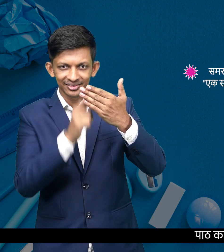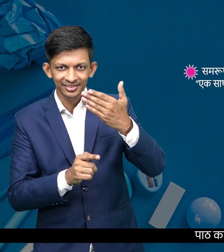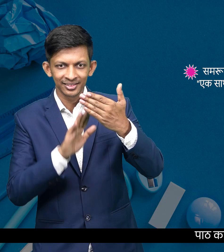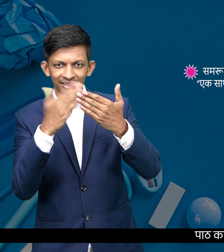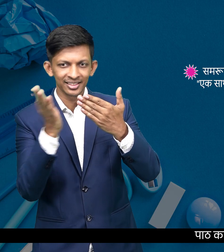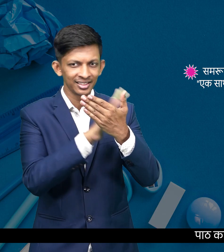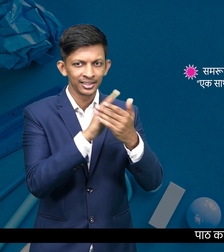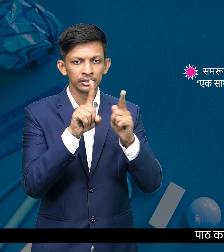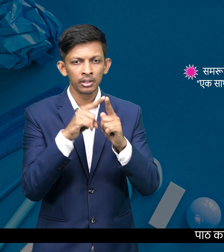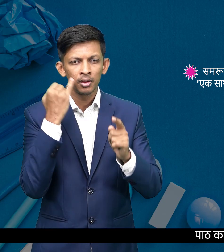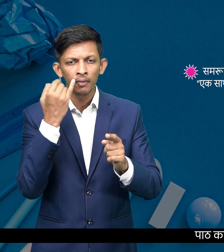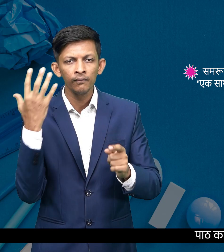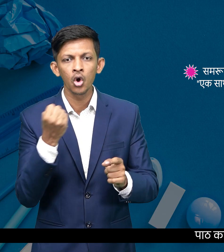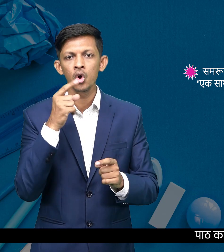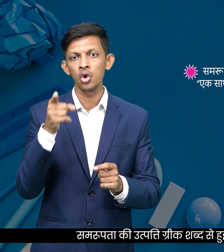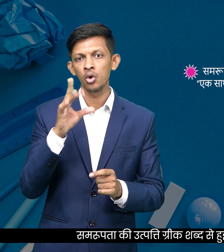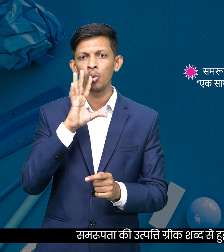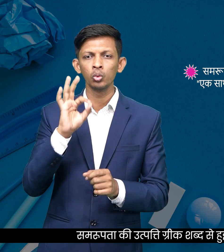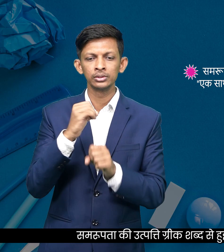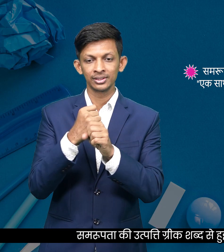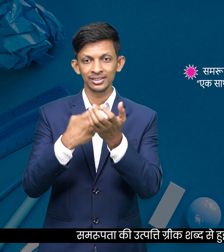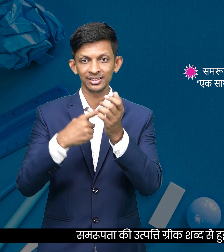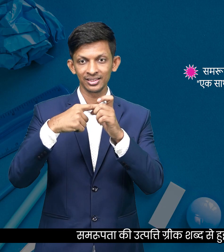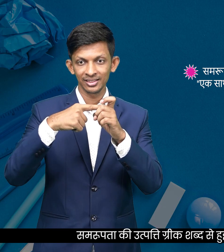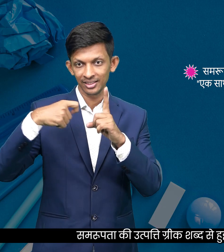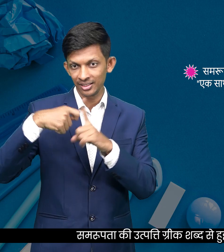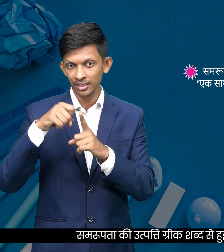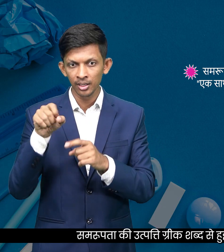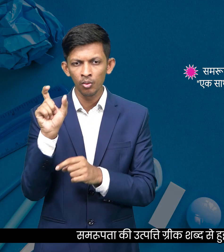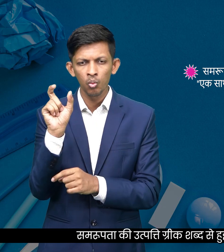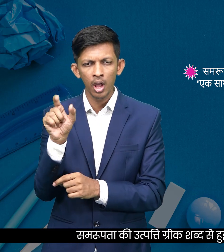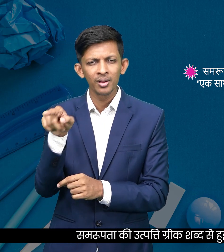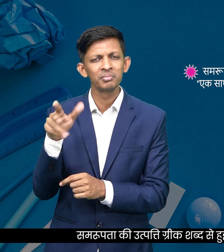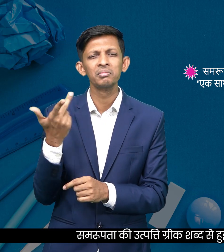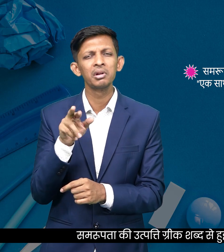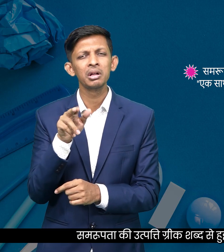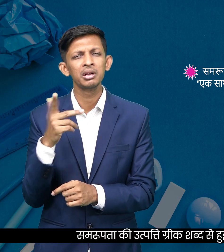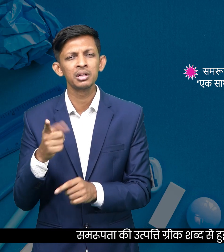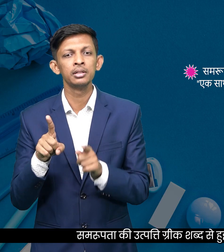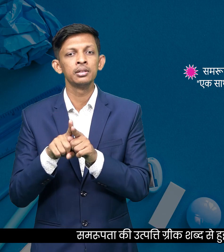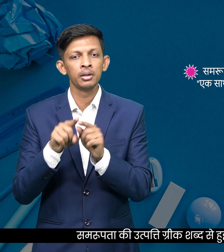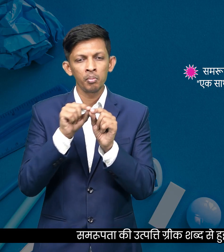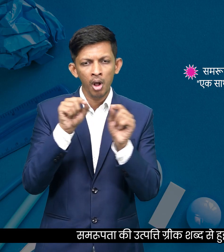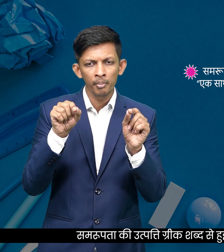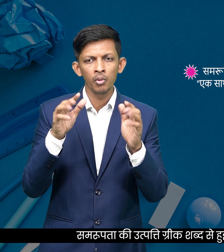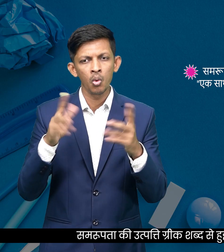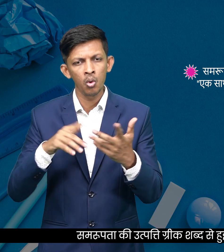पाठ का सारांश। समरूपता की उत्पत्ति ग्रीक शब्द से हुई है जिसका अर्थ है एक साथ